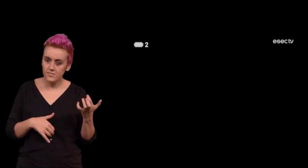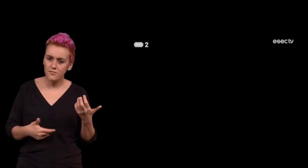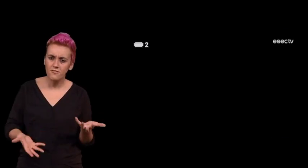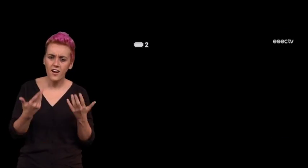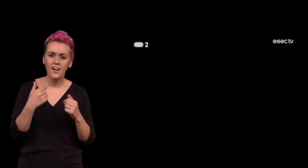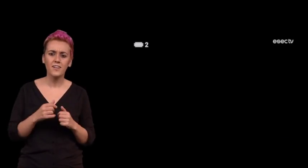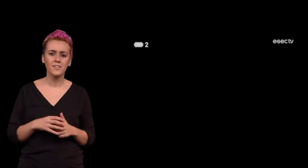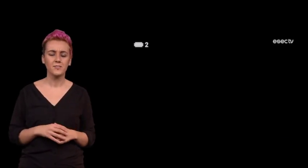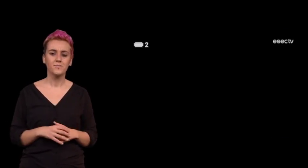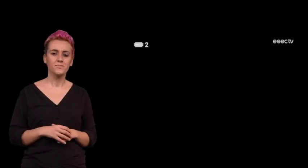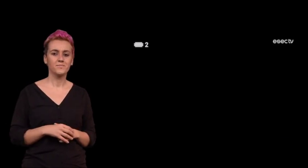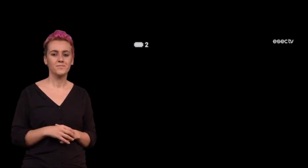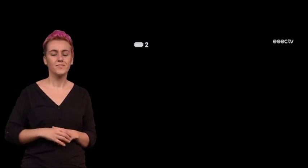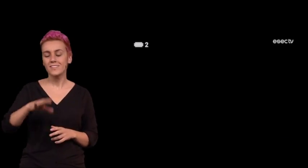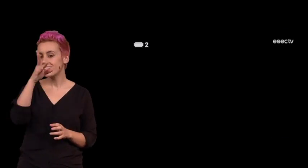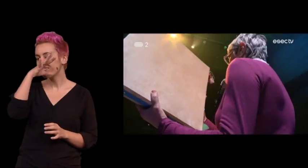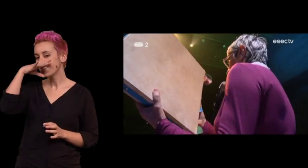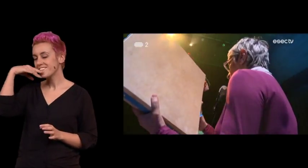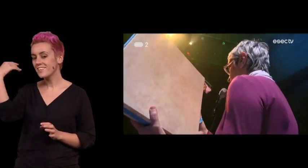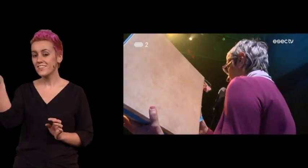Então dá a entrada, Amadeu.